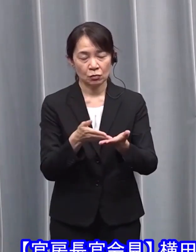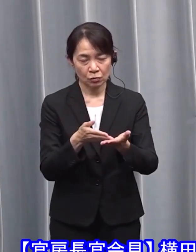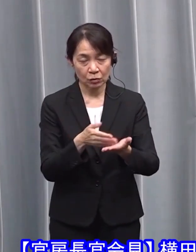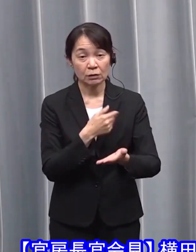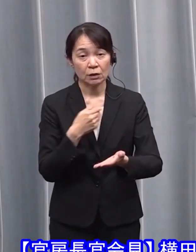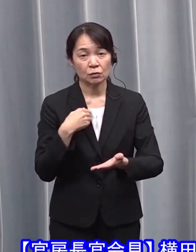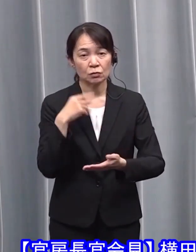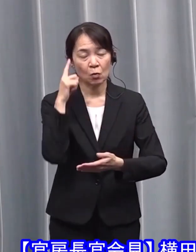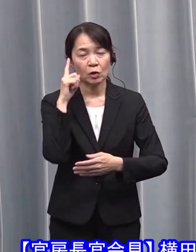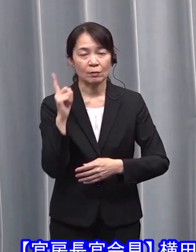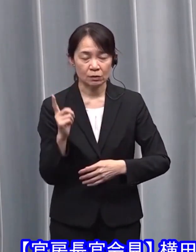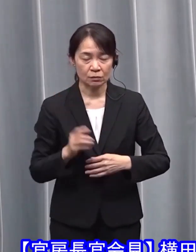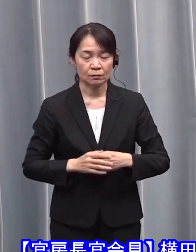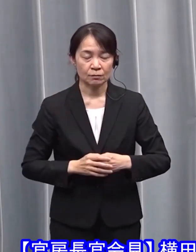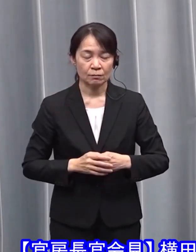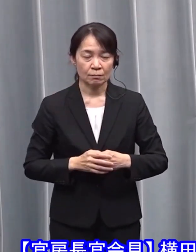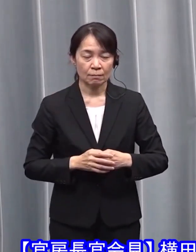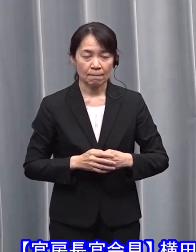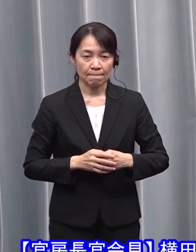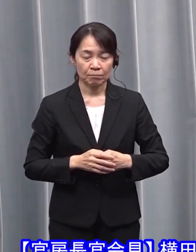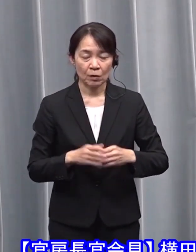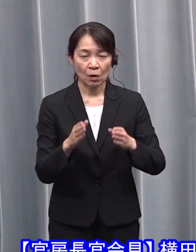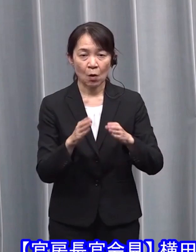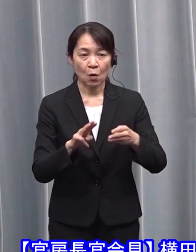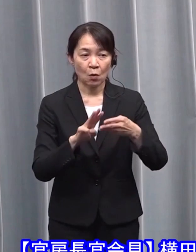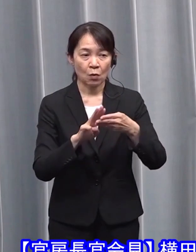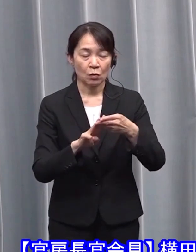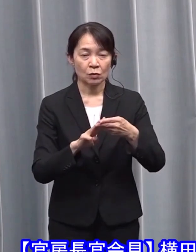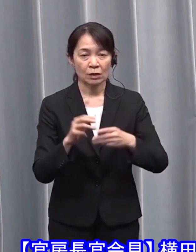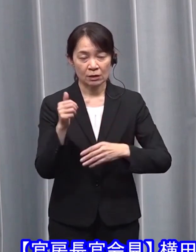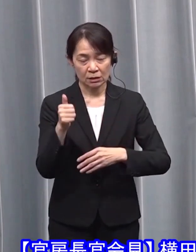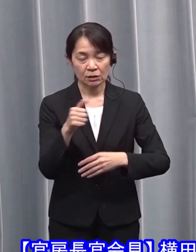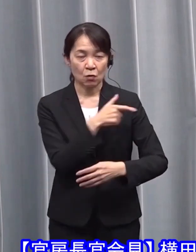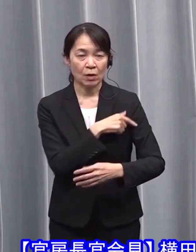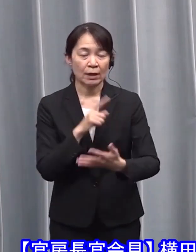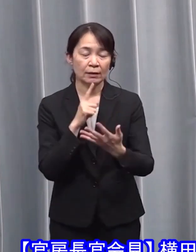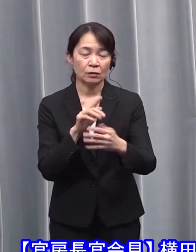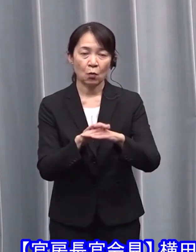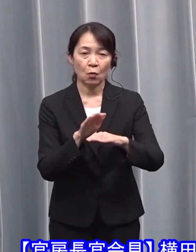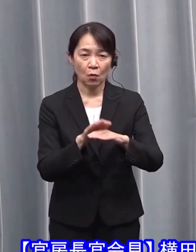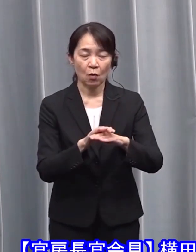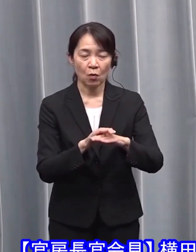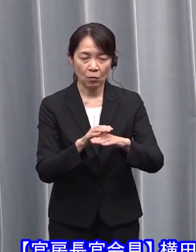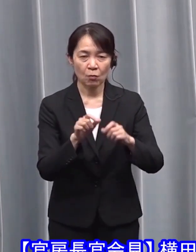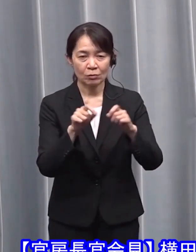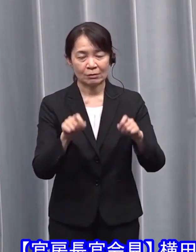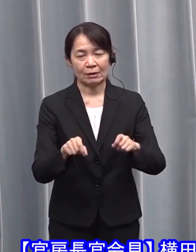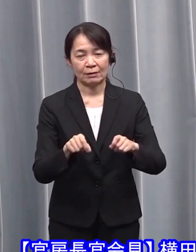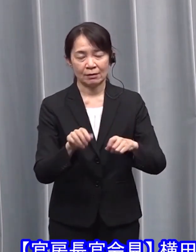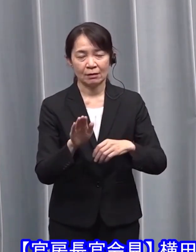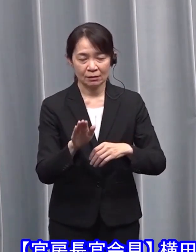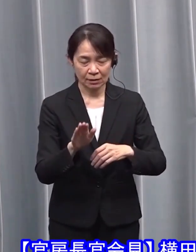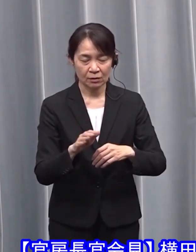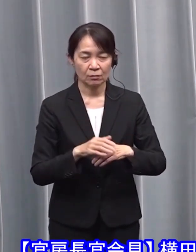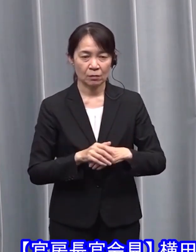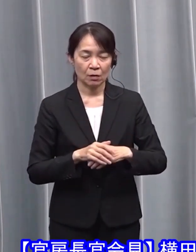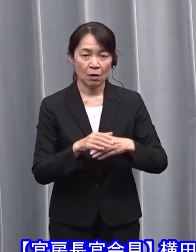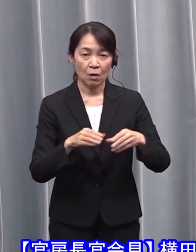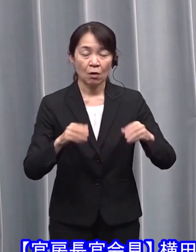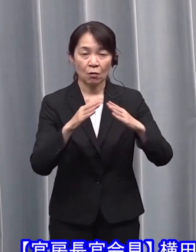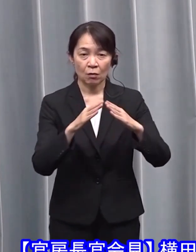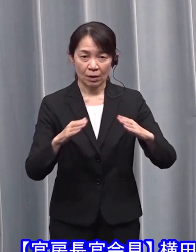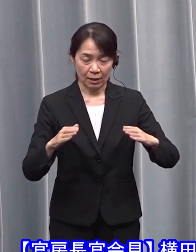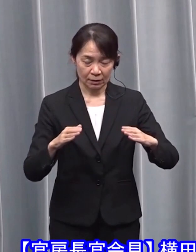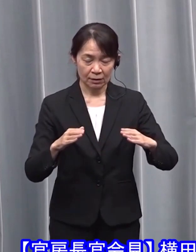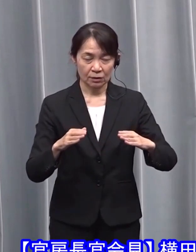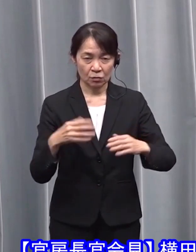。最近細田衆院議長の会見の在り方が問題になりましたが、国民からの負託を受けている国会議員の説明責任や